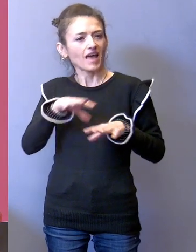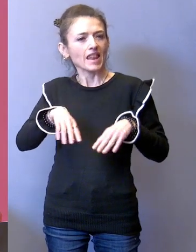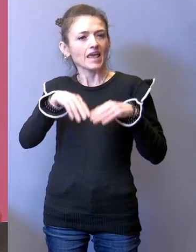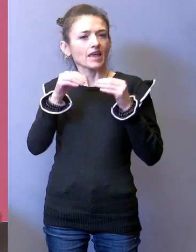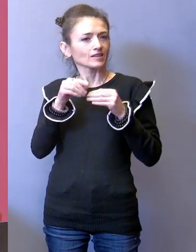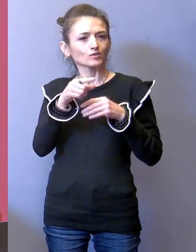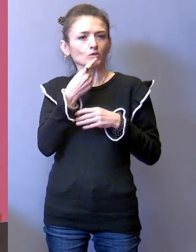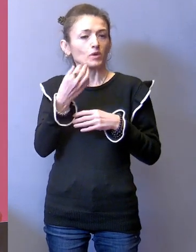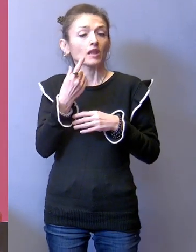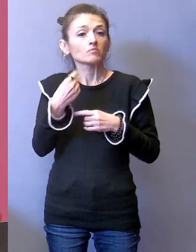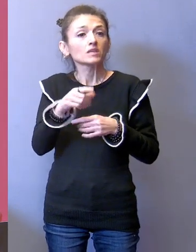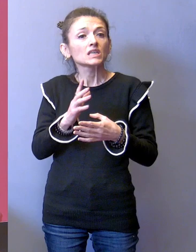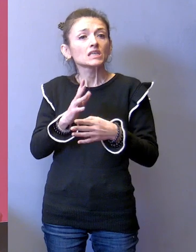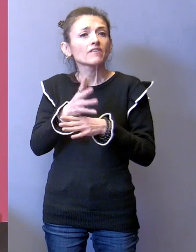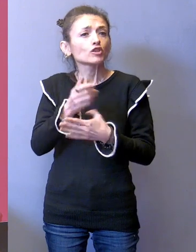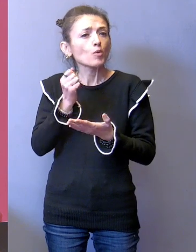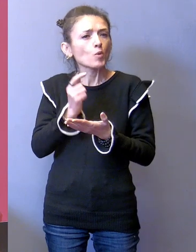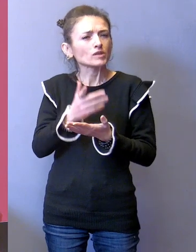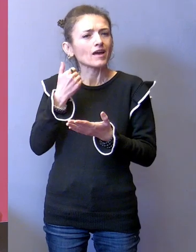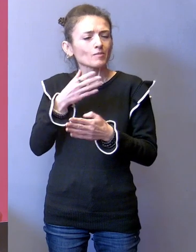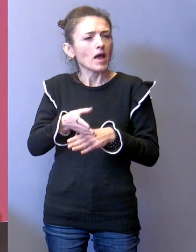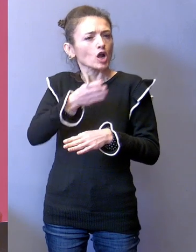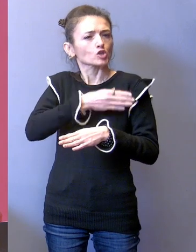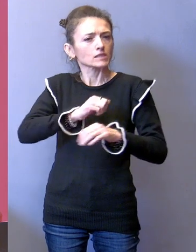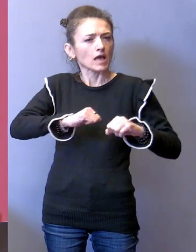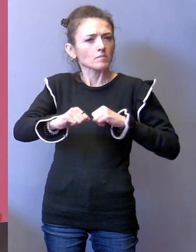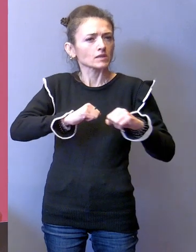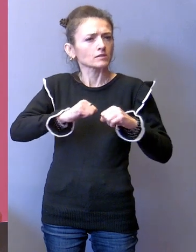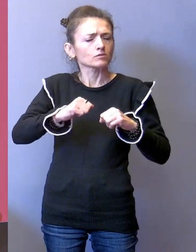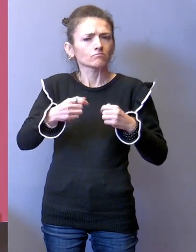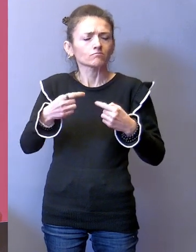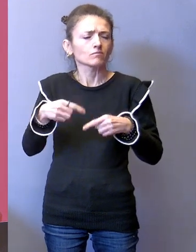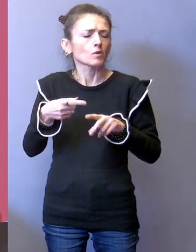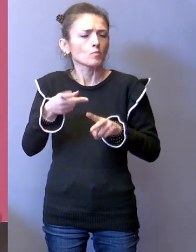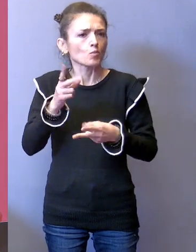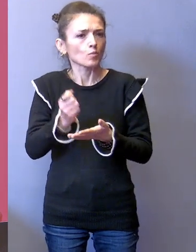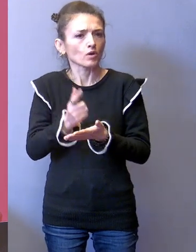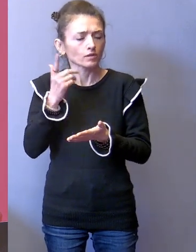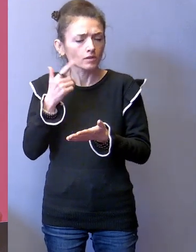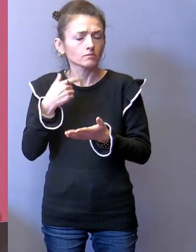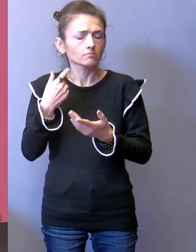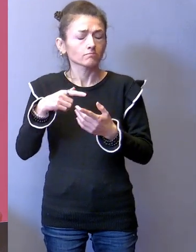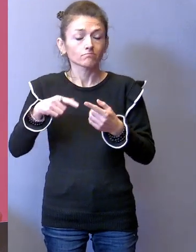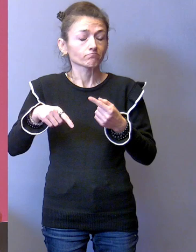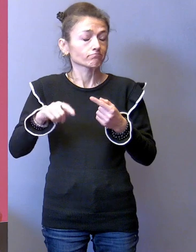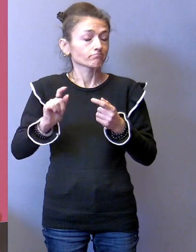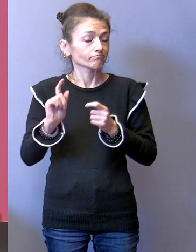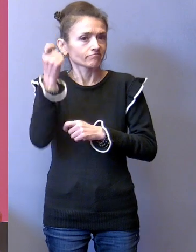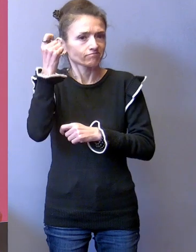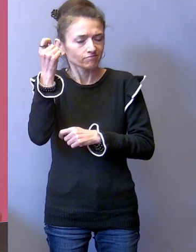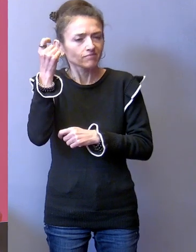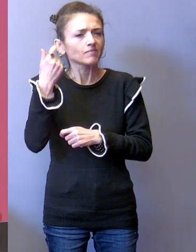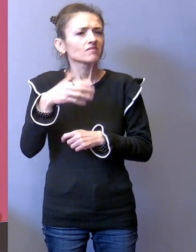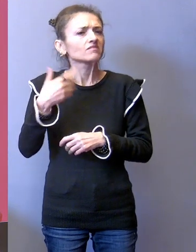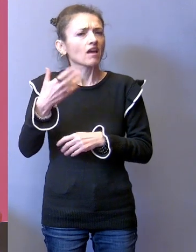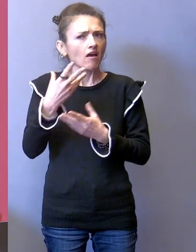più importante fatto nello scorso mandato un'impresa mi permetta di sottolineare un intervento che